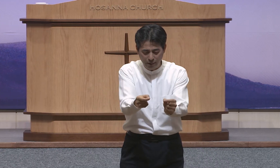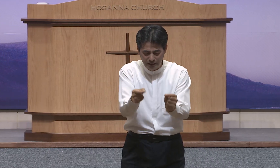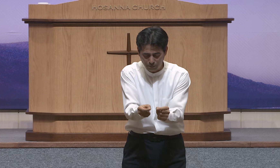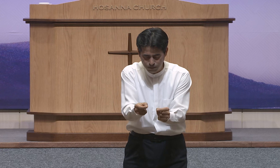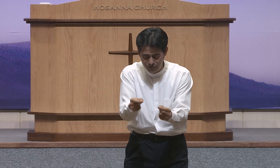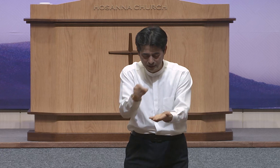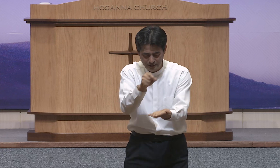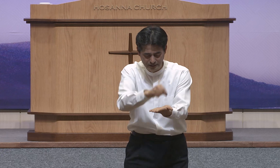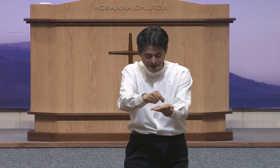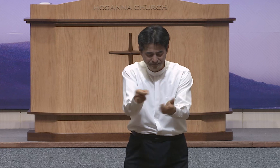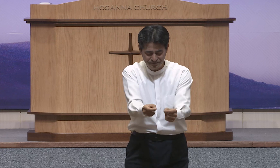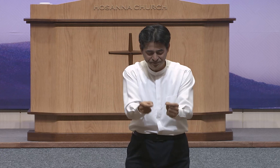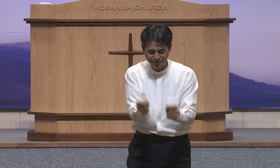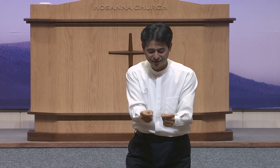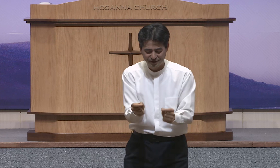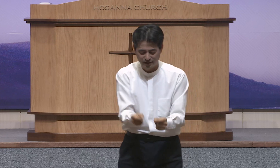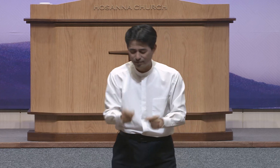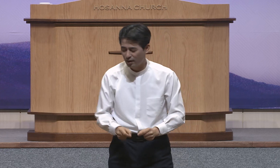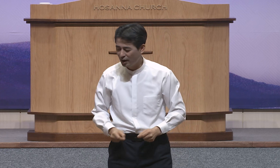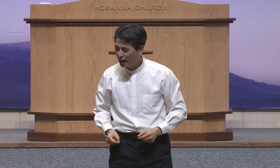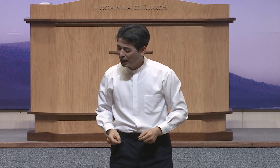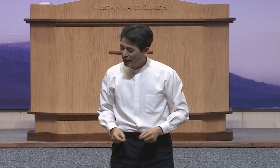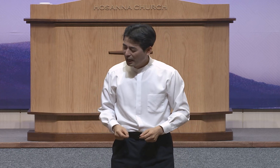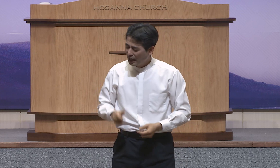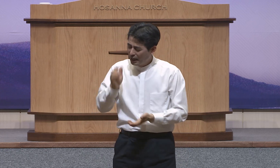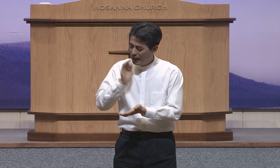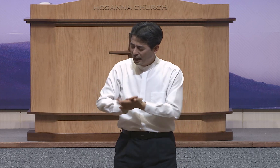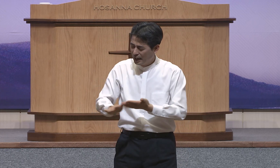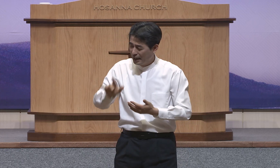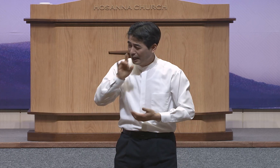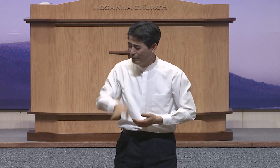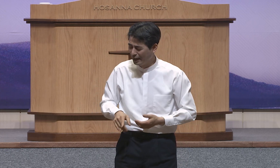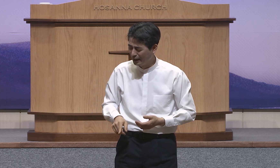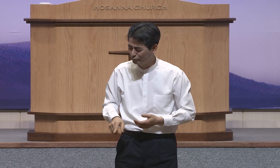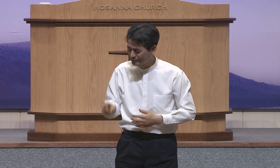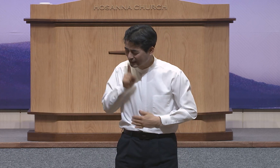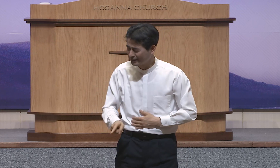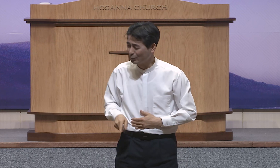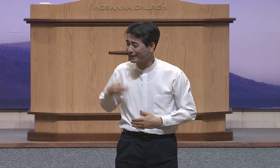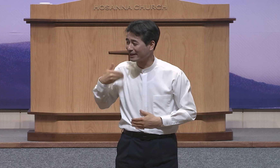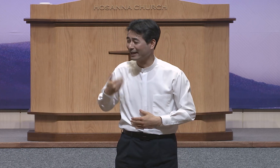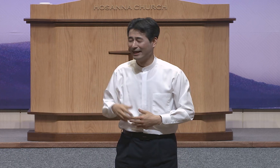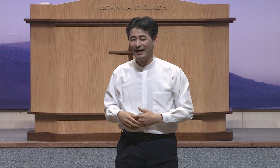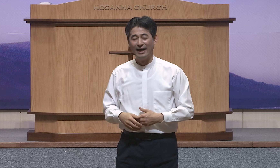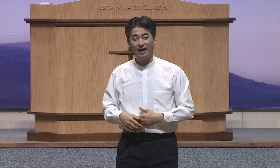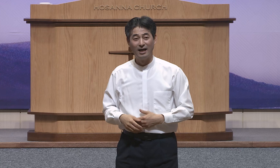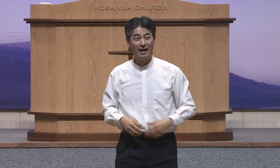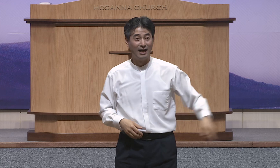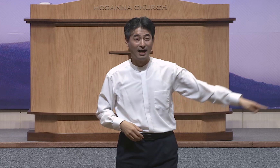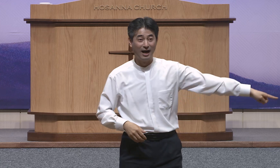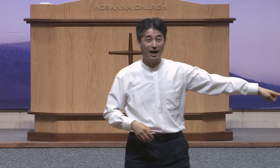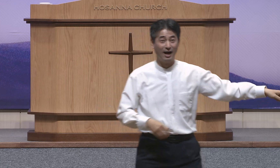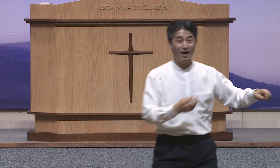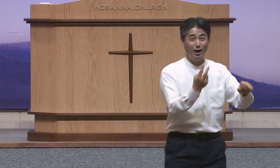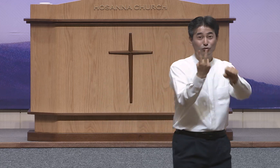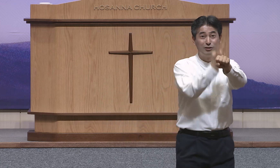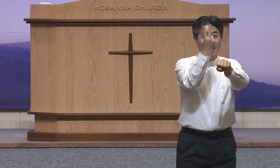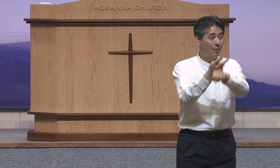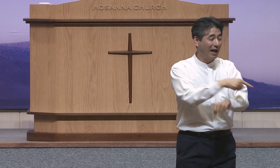대충 짧게 간략하게 단어만 써줍니다. 그래서 도대체 이게 뭔 말인지 못 알아들을 때가 많았는데 이 자매분은